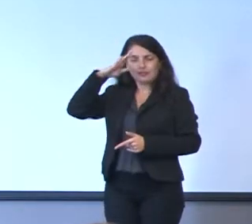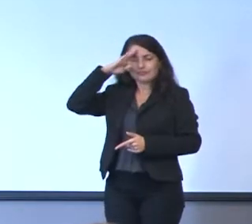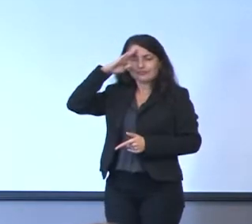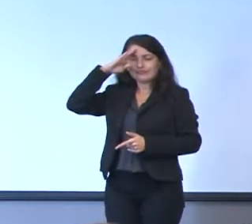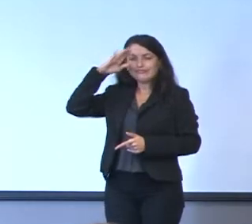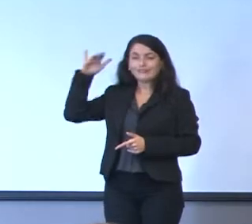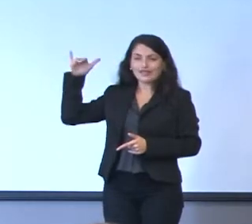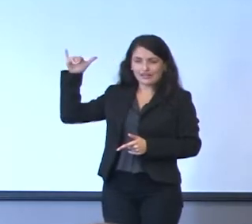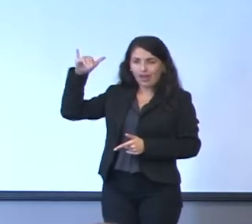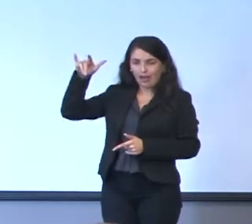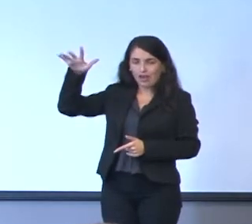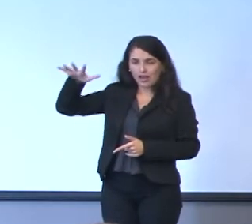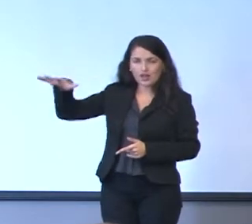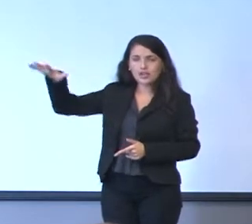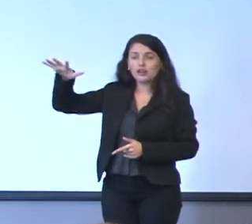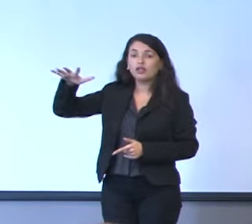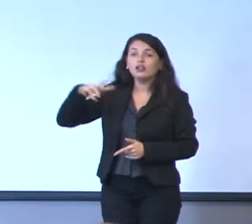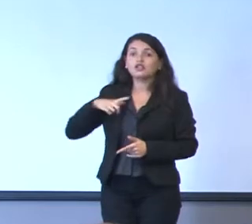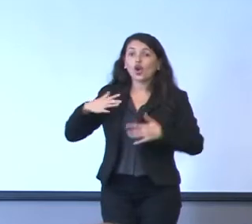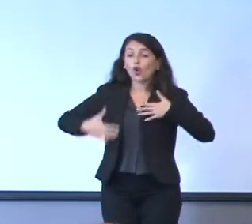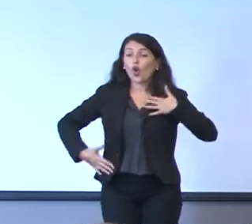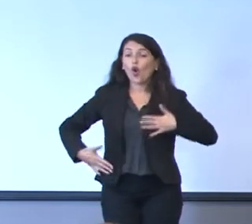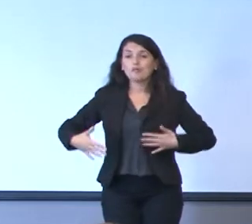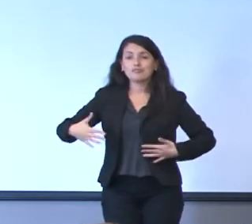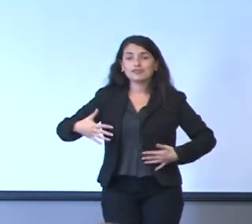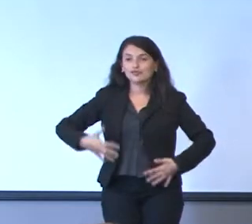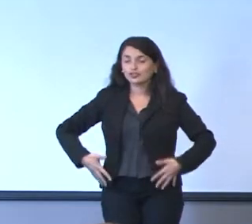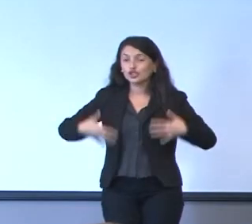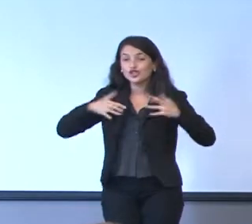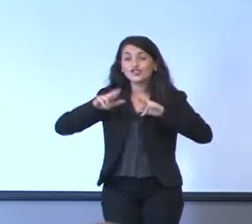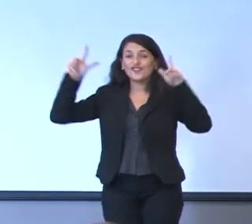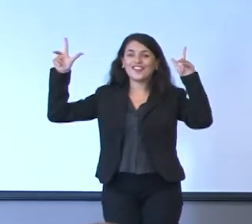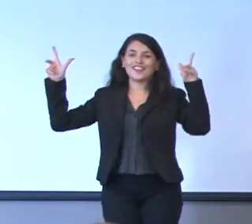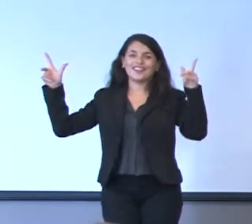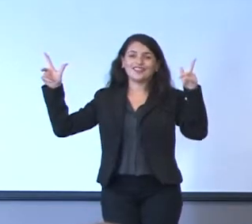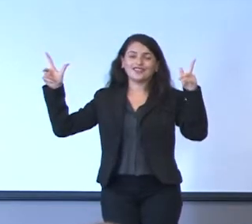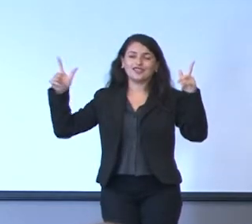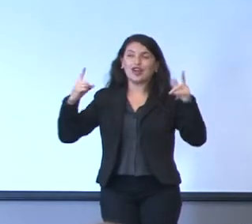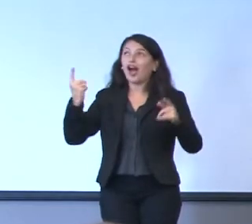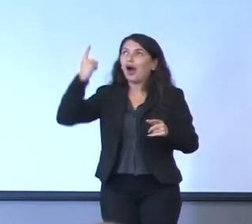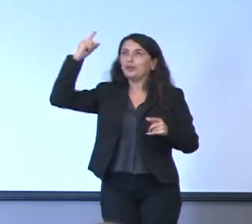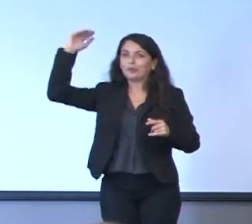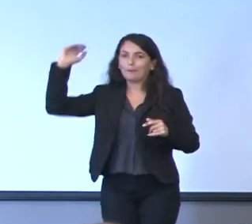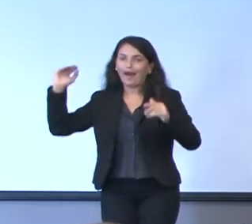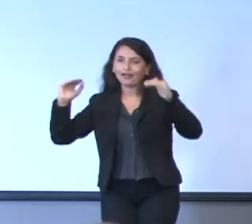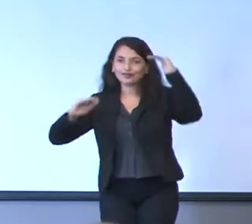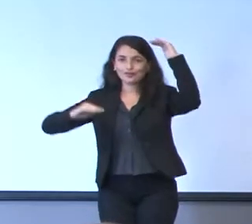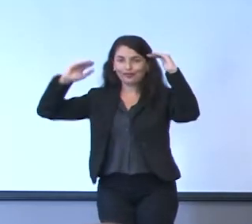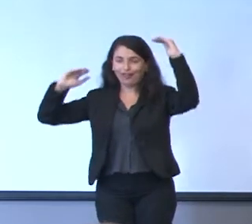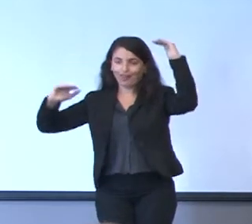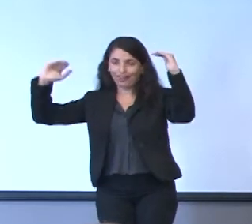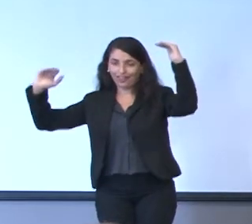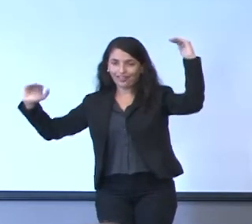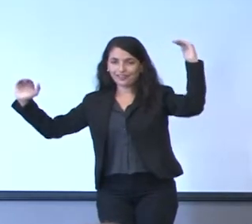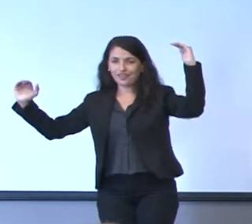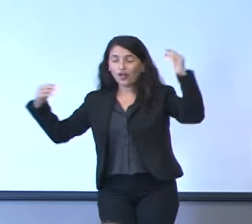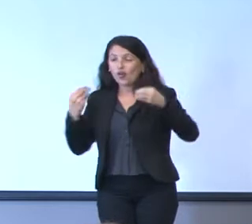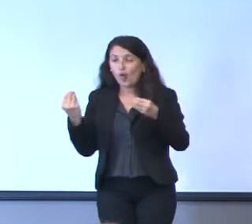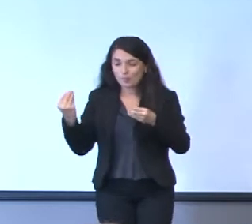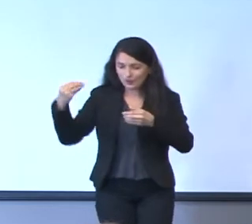projetar um cockpit que atendesse a todos os formatos dos